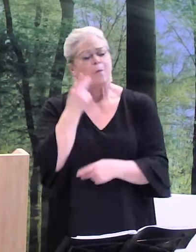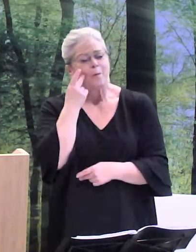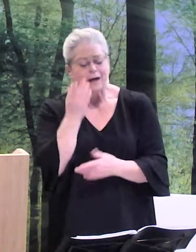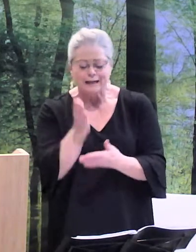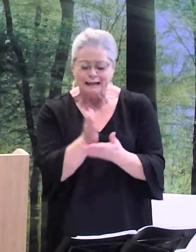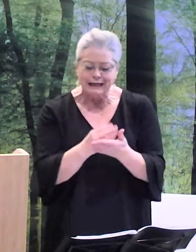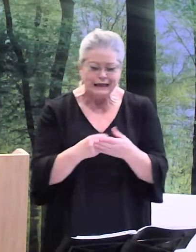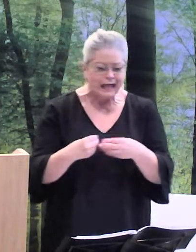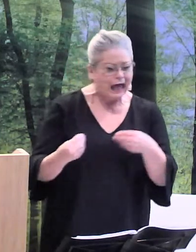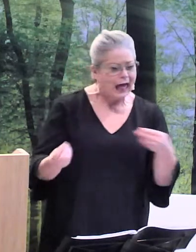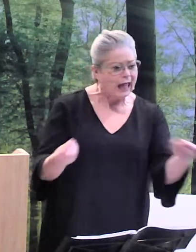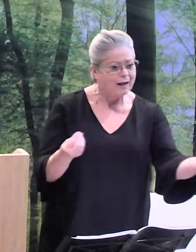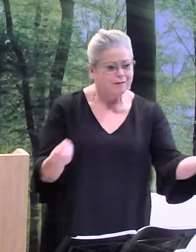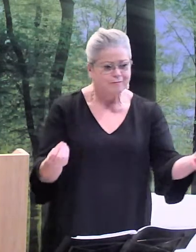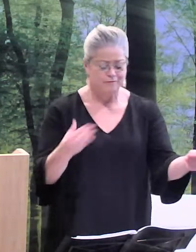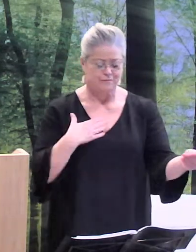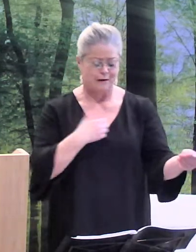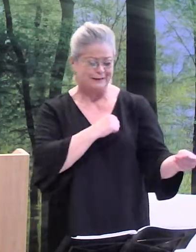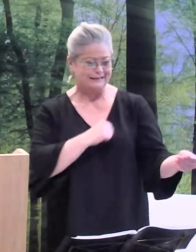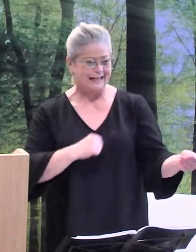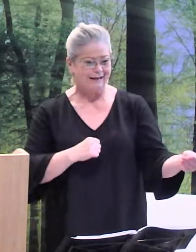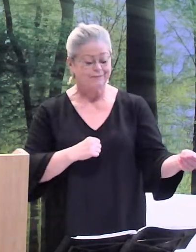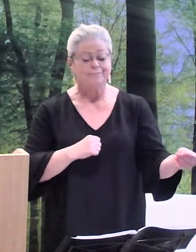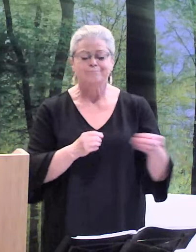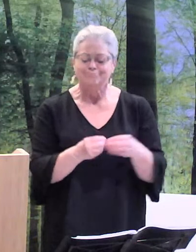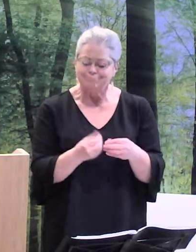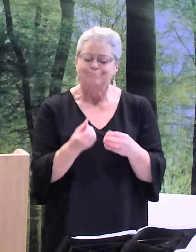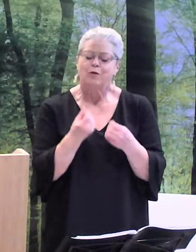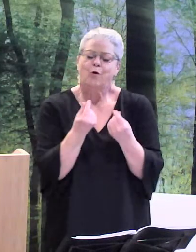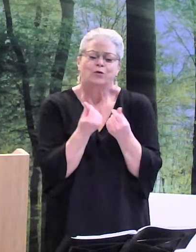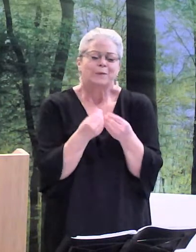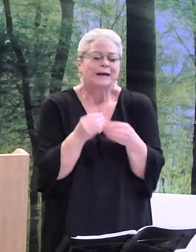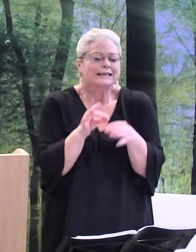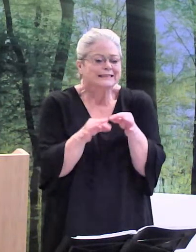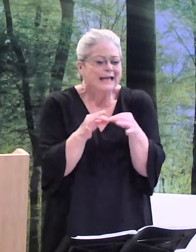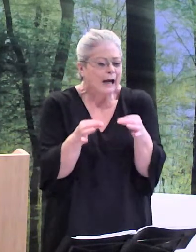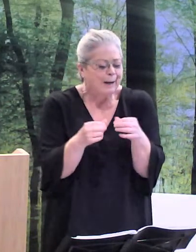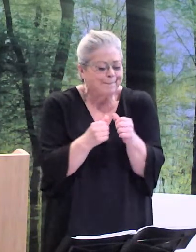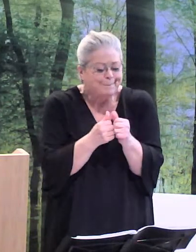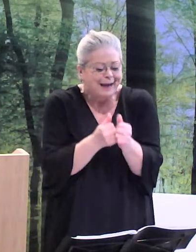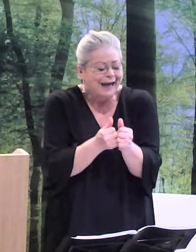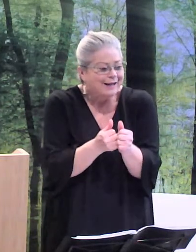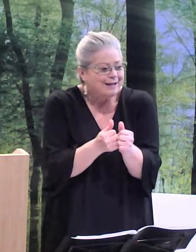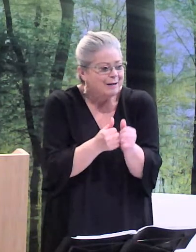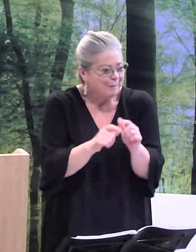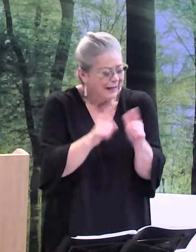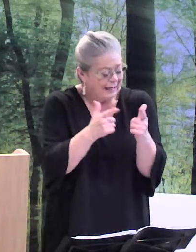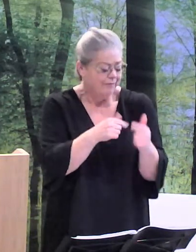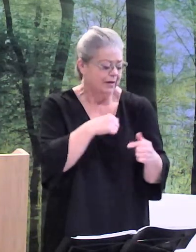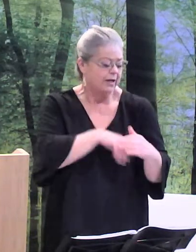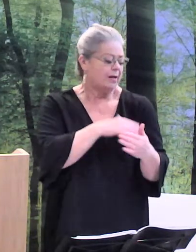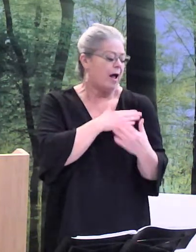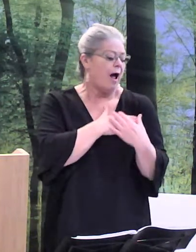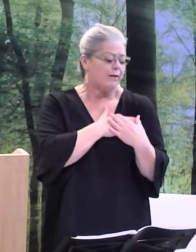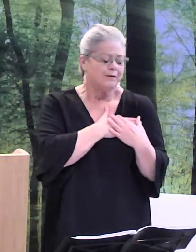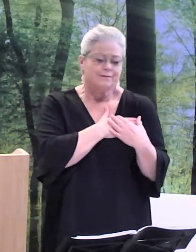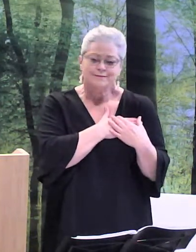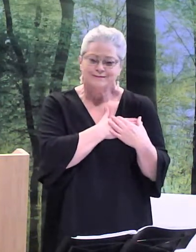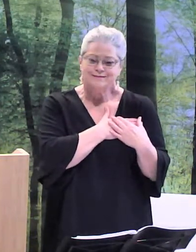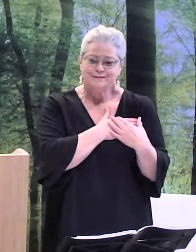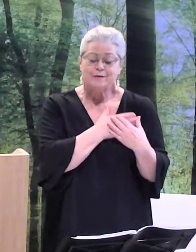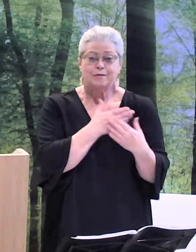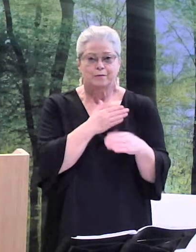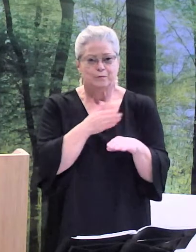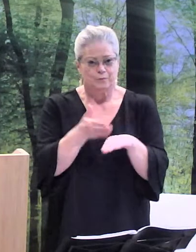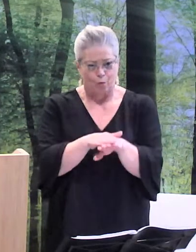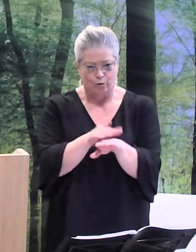delen van mezelf en draag ik het tochtbaarste geschenk mee en blijf jij leven in mijn hart.